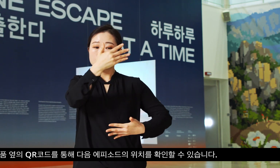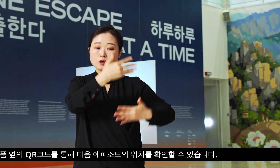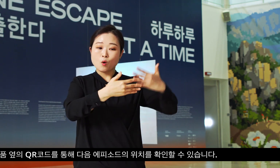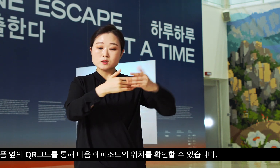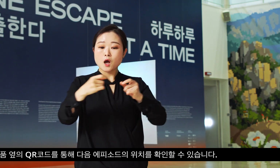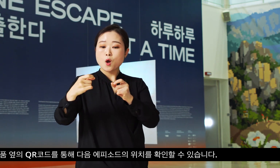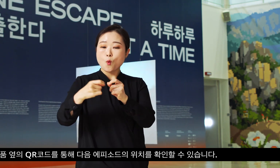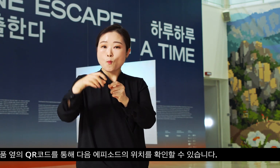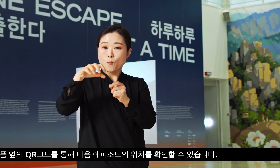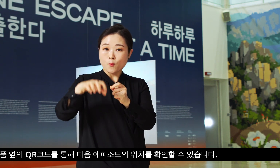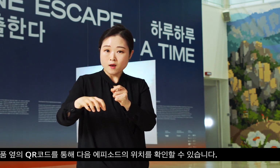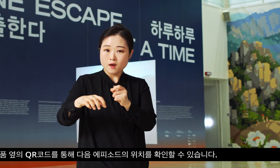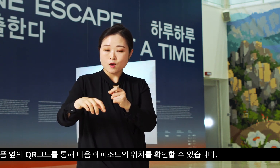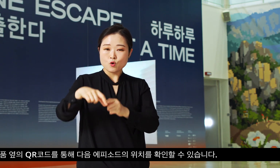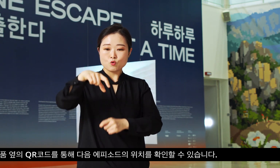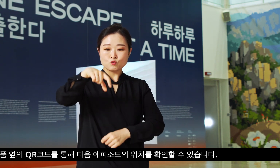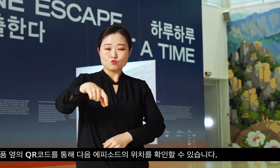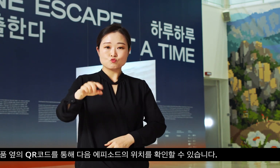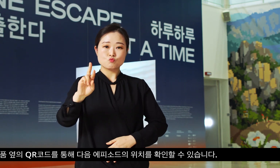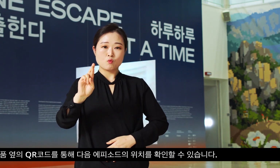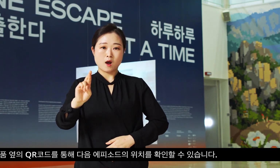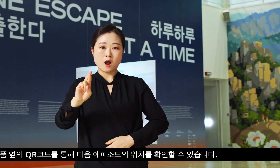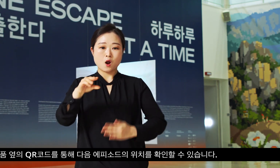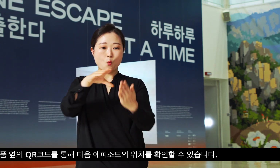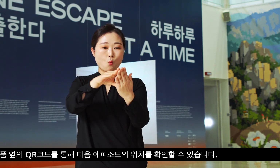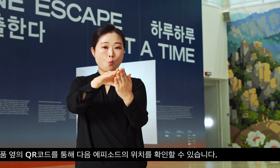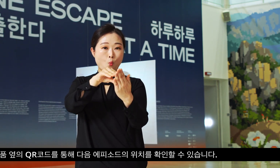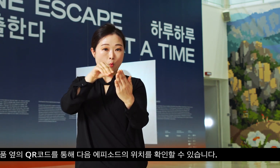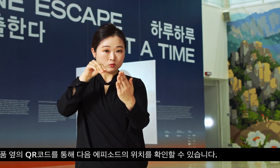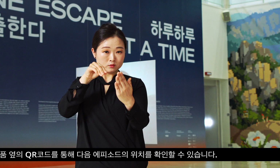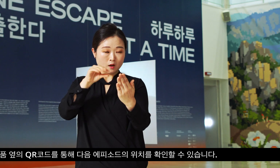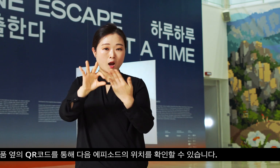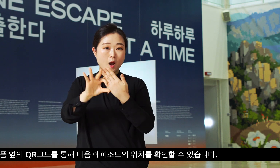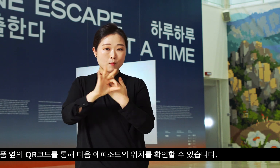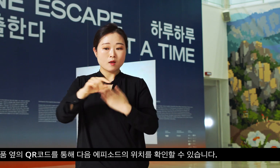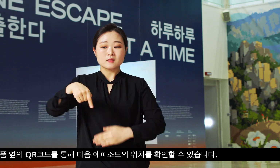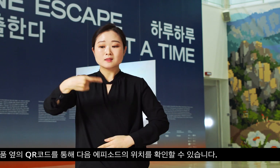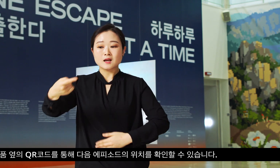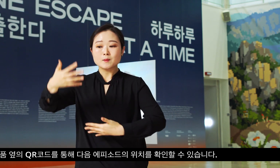통해 다음 에피소드의 위치를 확인할 수 있습니다.